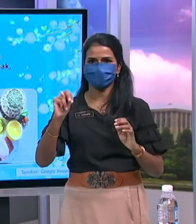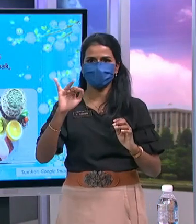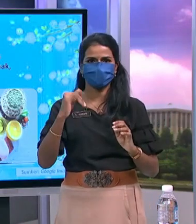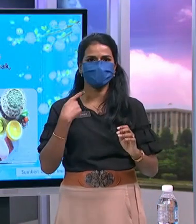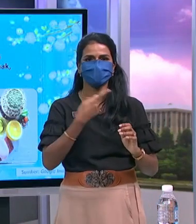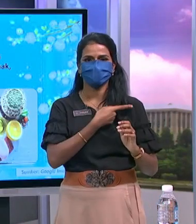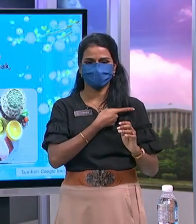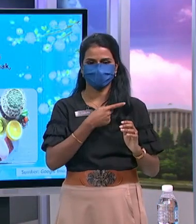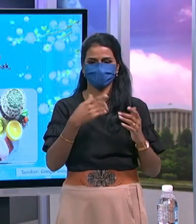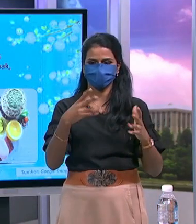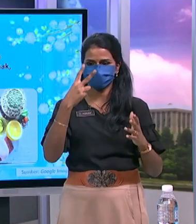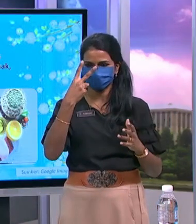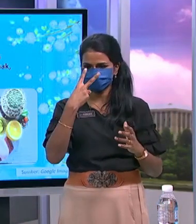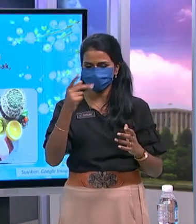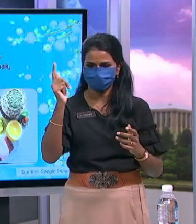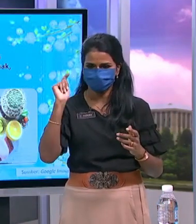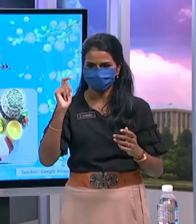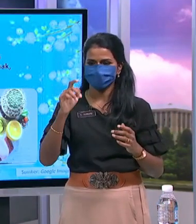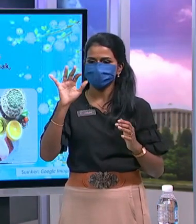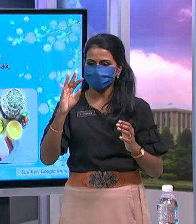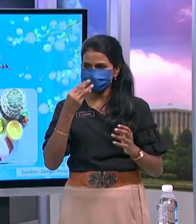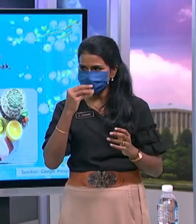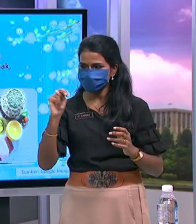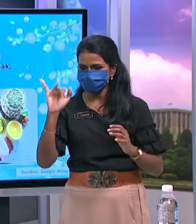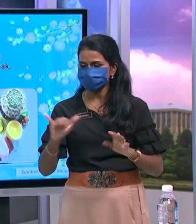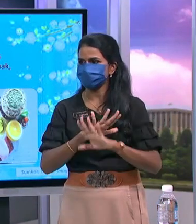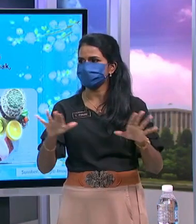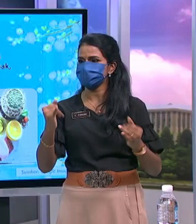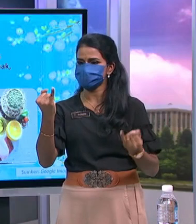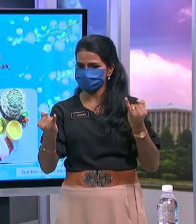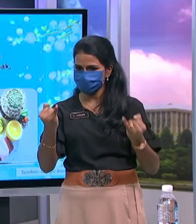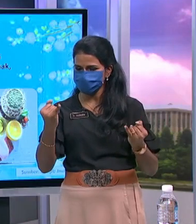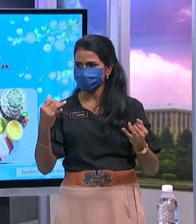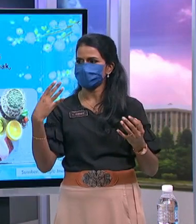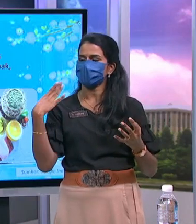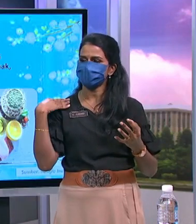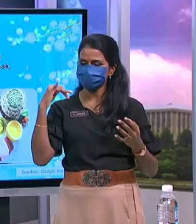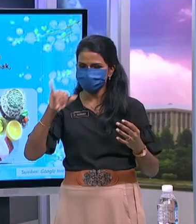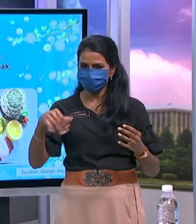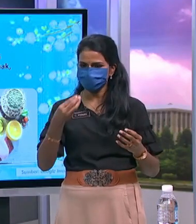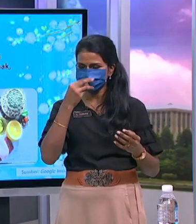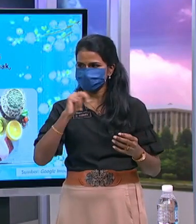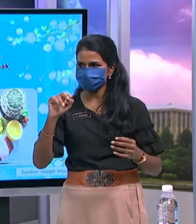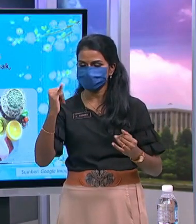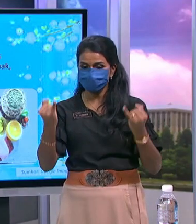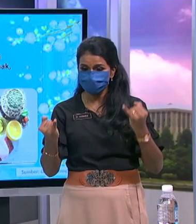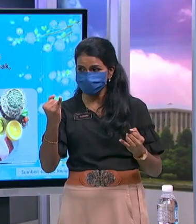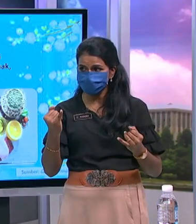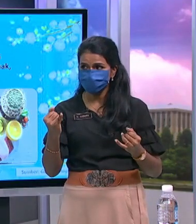makanan yang kita sudah tengok tadi. Baik. Makanan yang tidak seimbang, ada juga makanan yang seimbang.